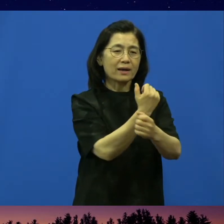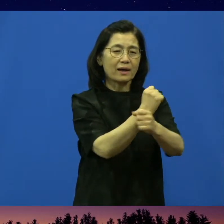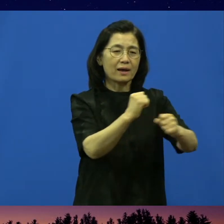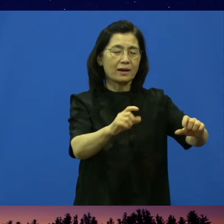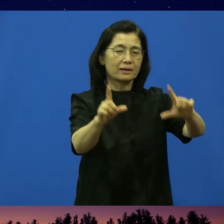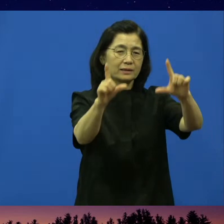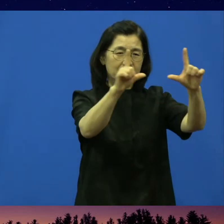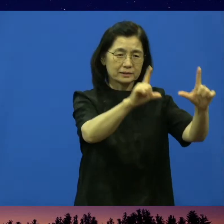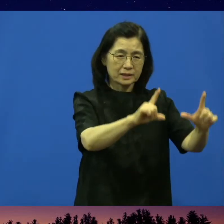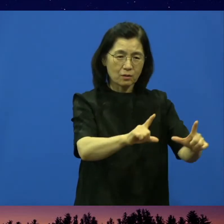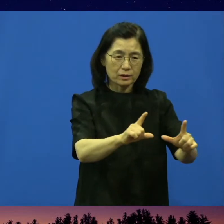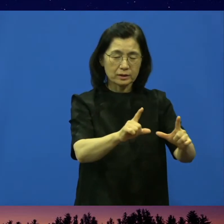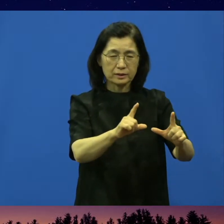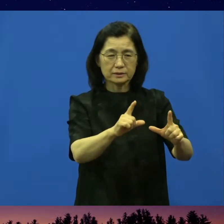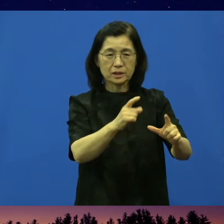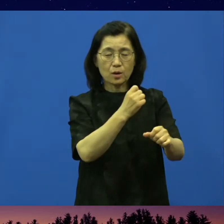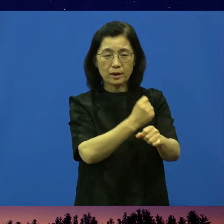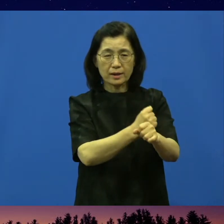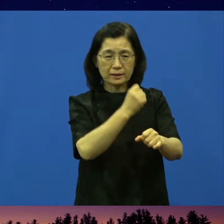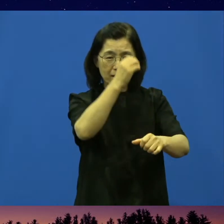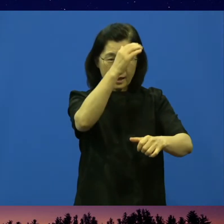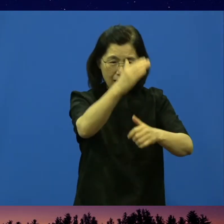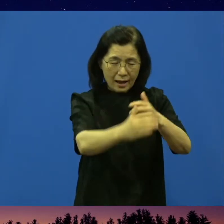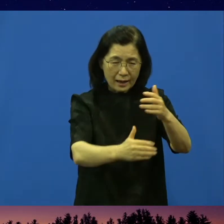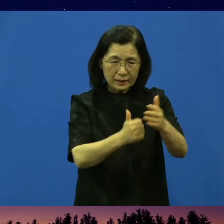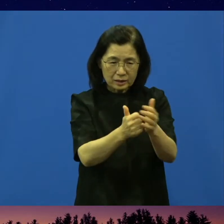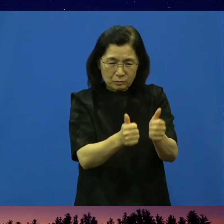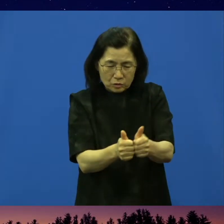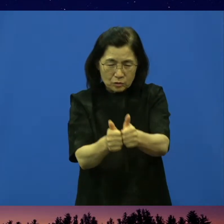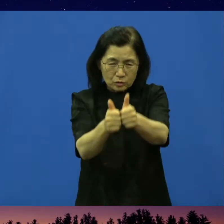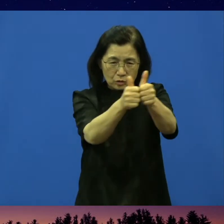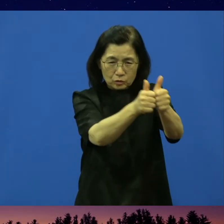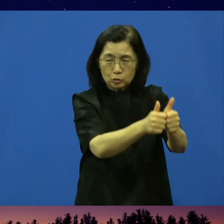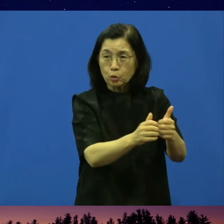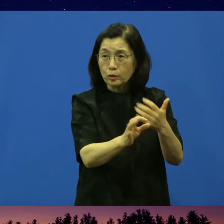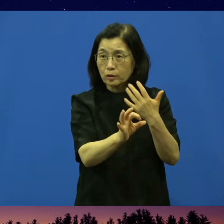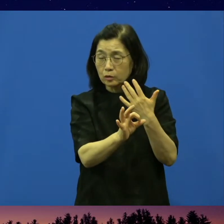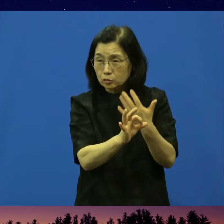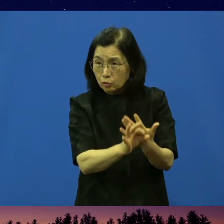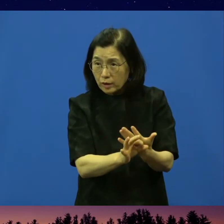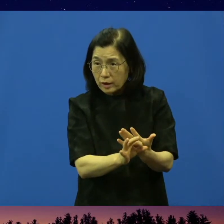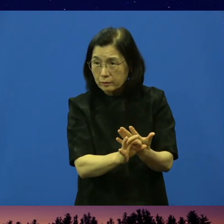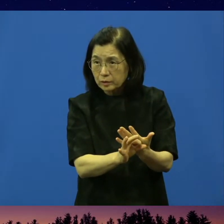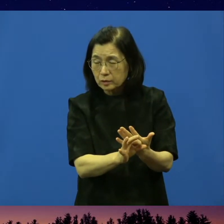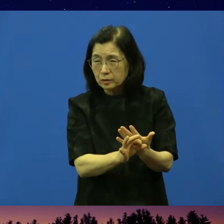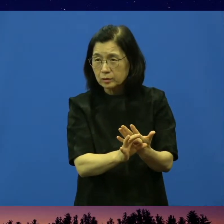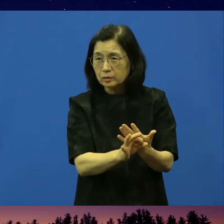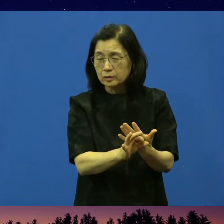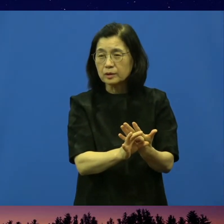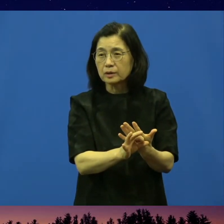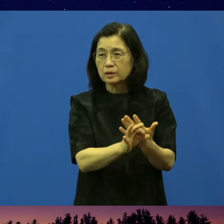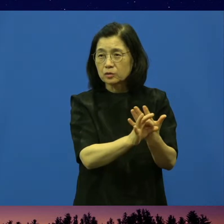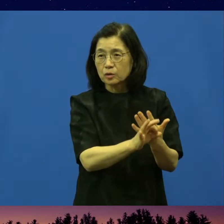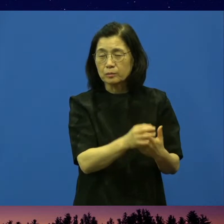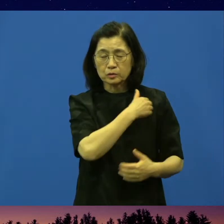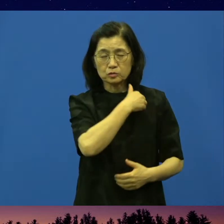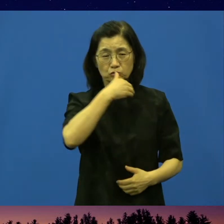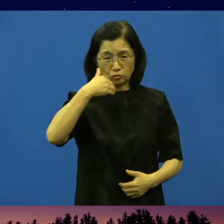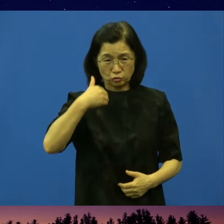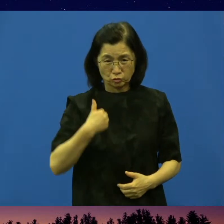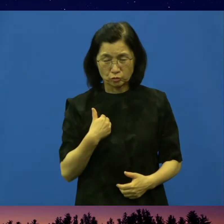그 하나님 외에는 기댈 것이 아무것도 없다는 것을 확인시켜 주시는 훈련의 장이에요.